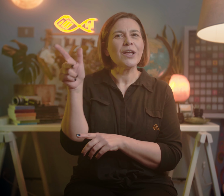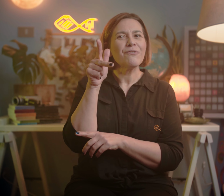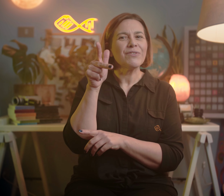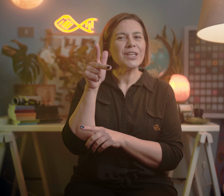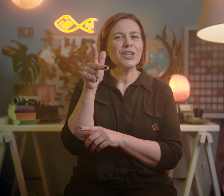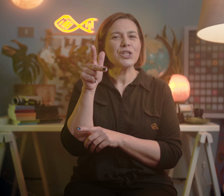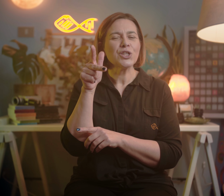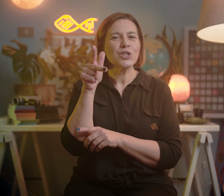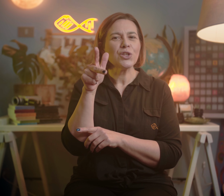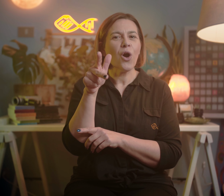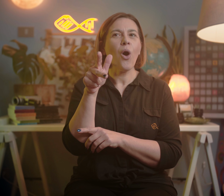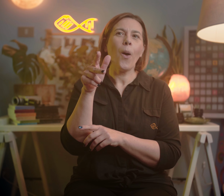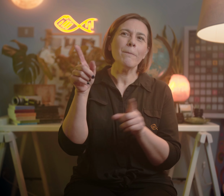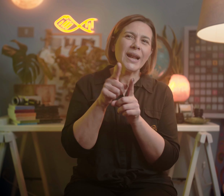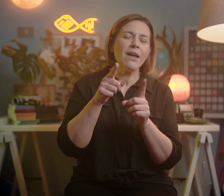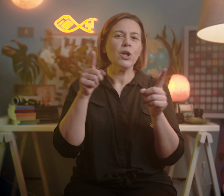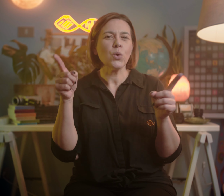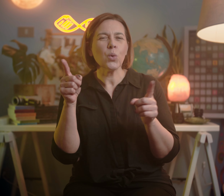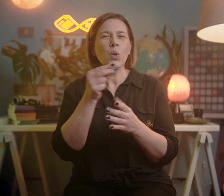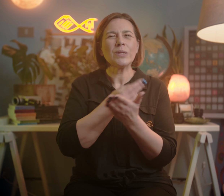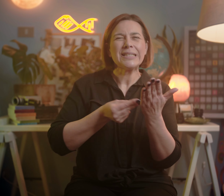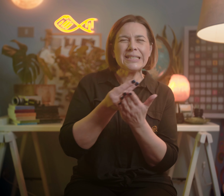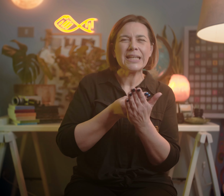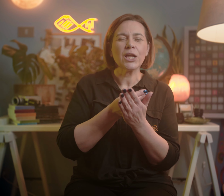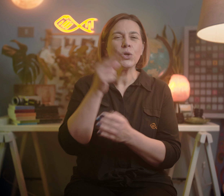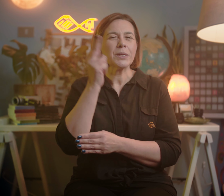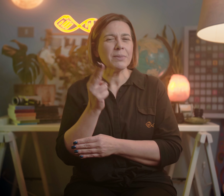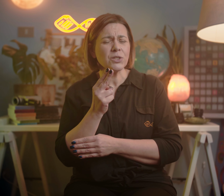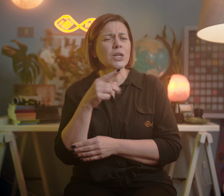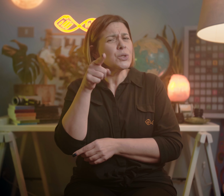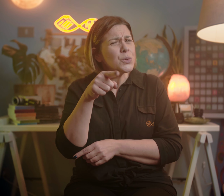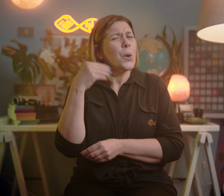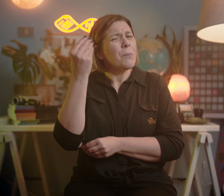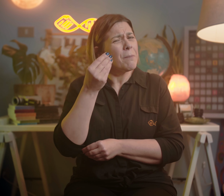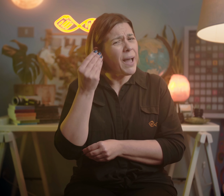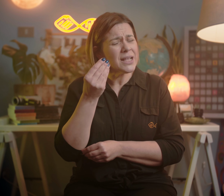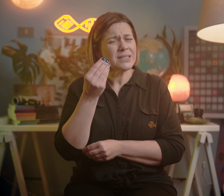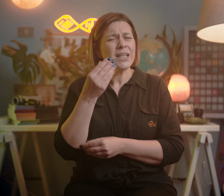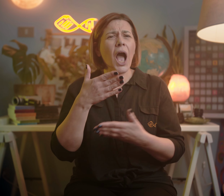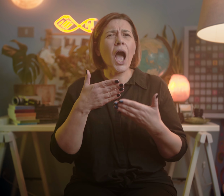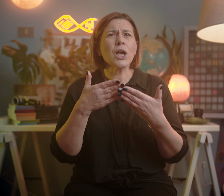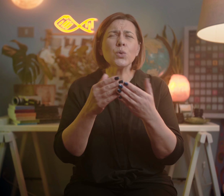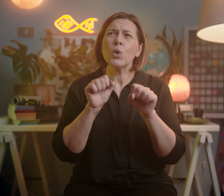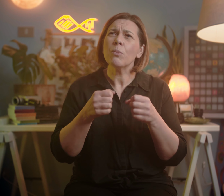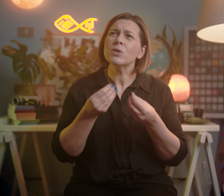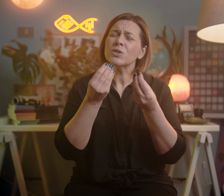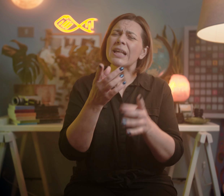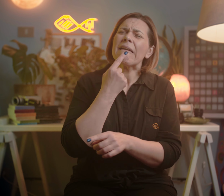sia, disegnare, dipingere. Pensa a chi potresti portare sollievo, insegnare qualcosa,